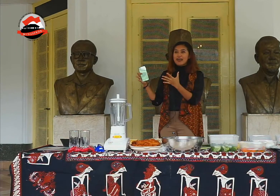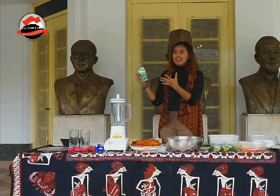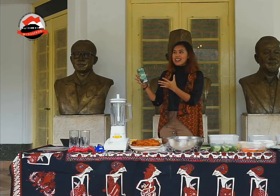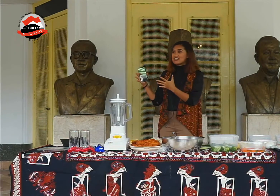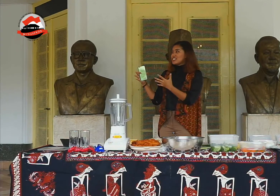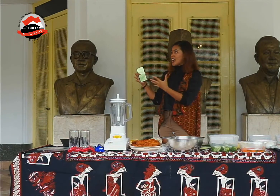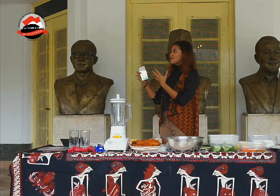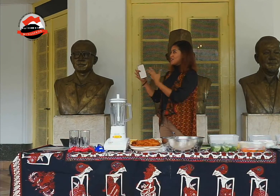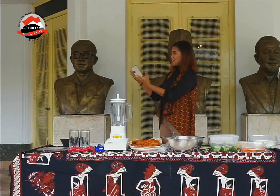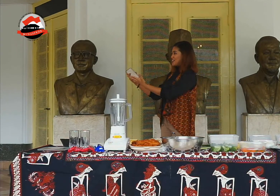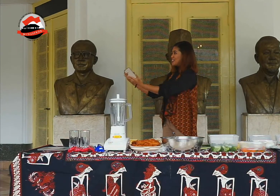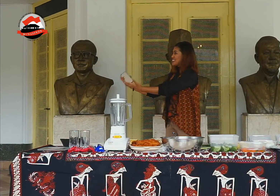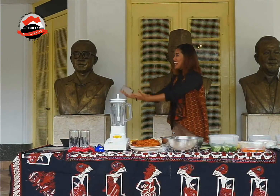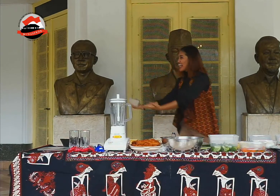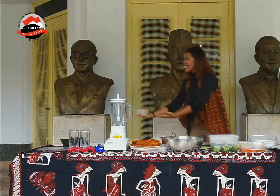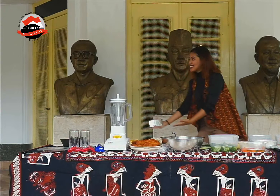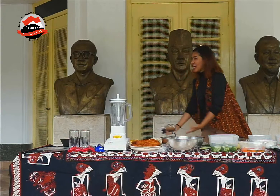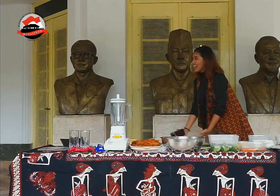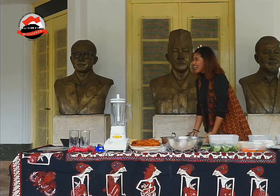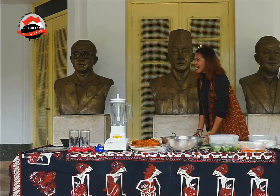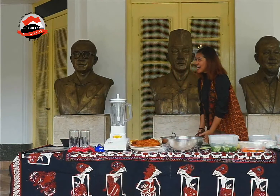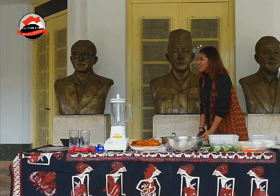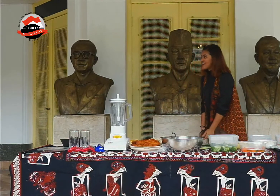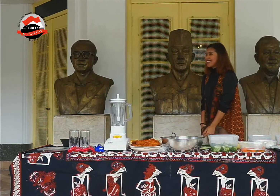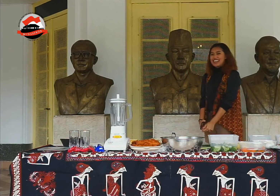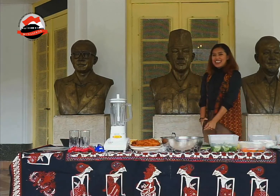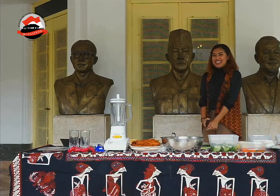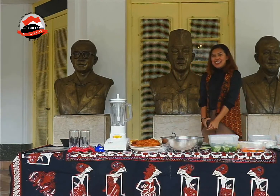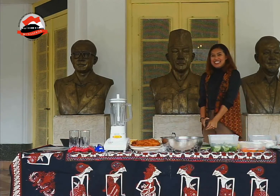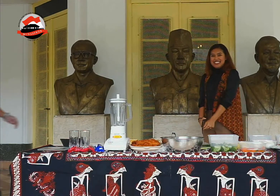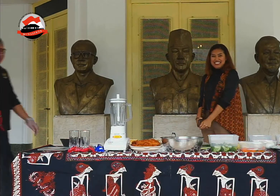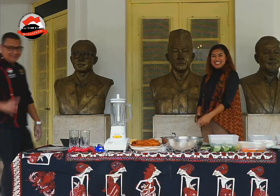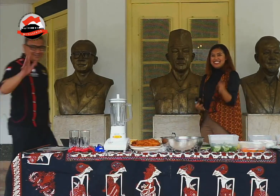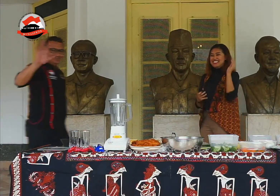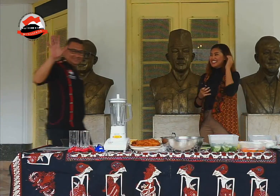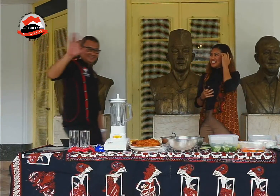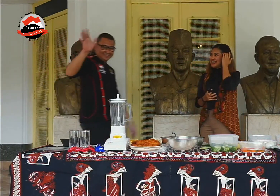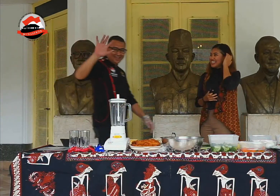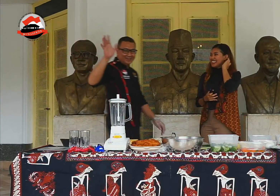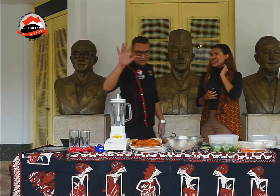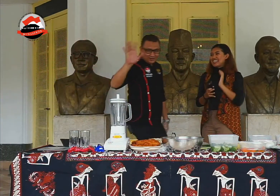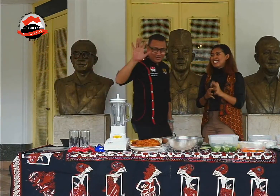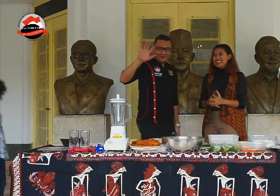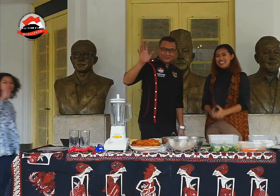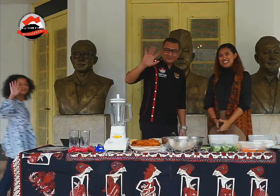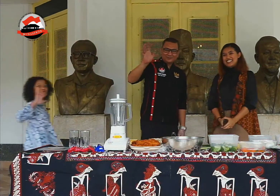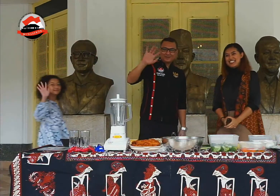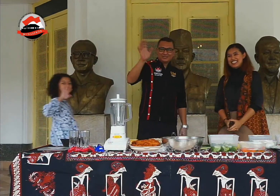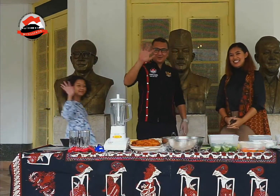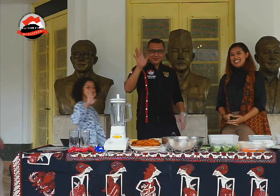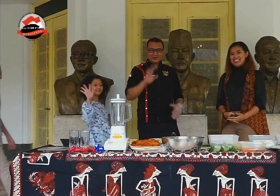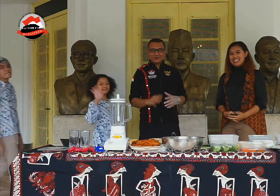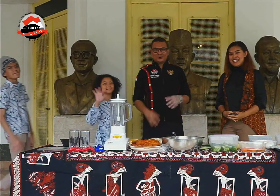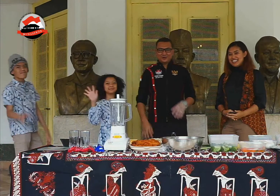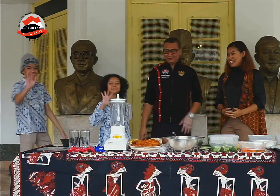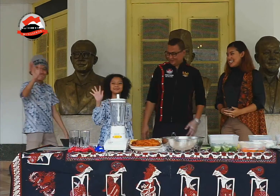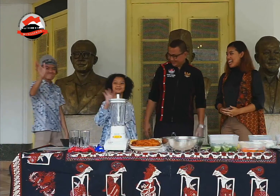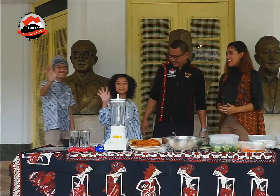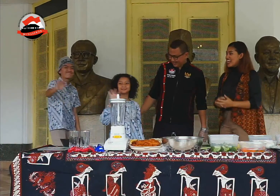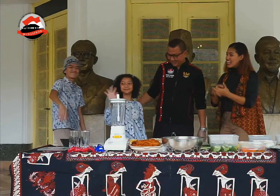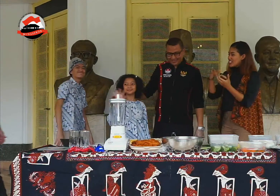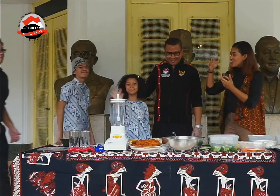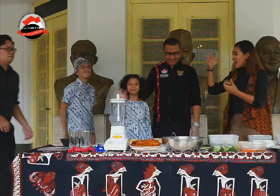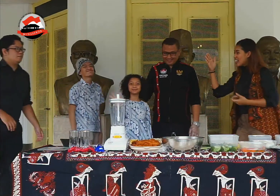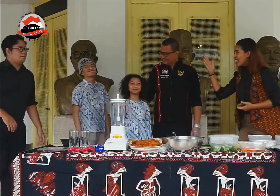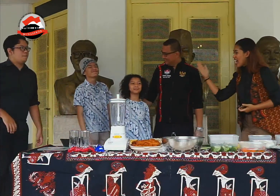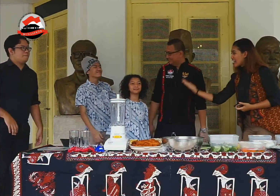Henry Petras Syamsul. Silakan, Chef. Hai, halo Sobat Munas Pro. Halo,